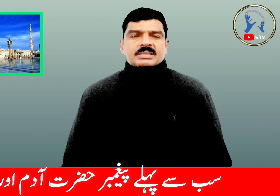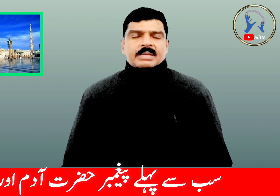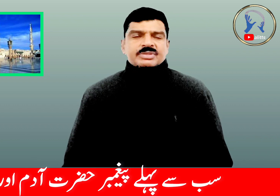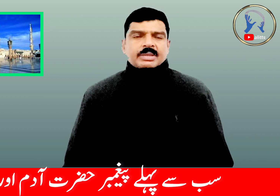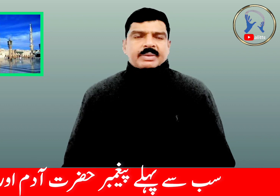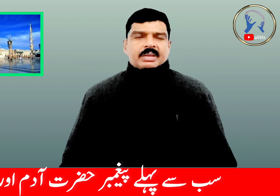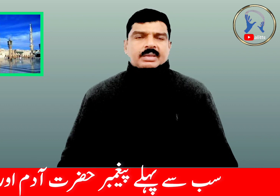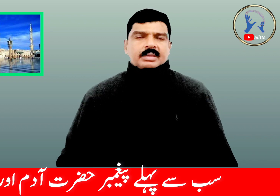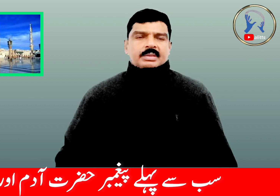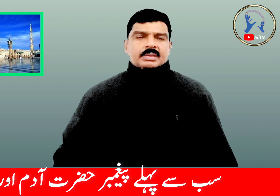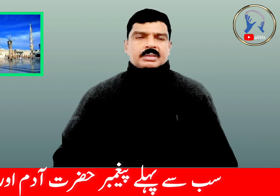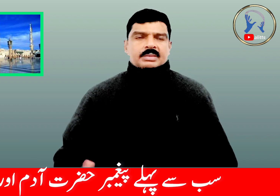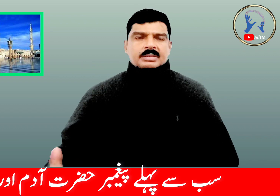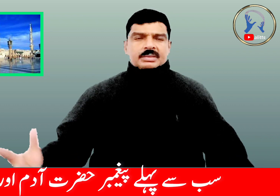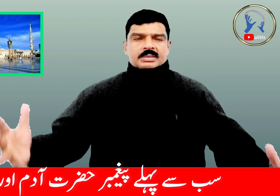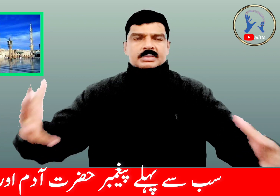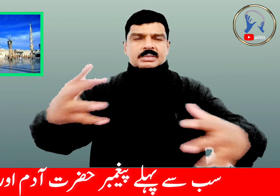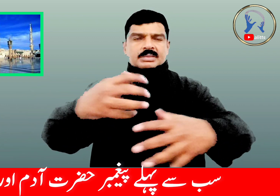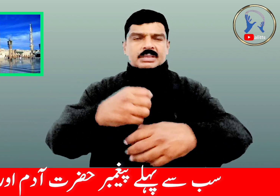سب سے پہلے